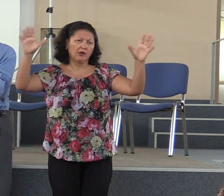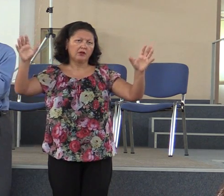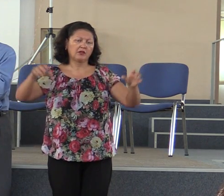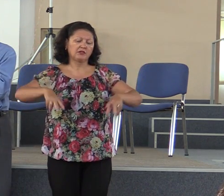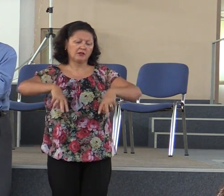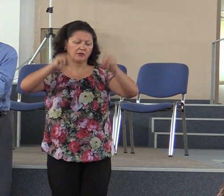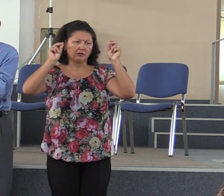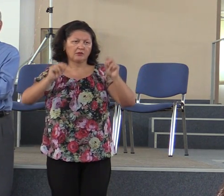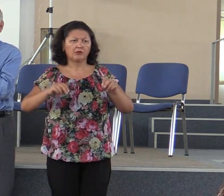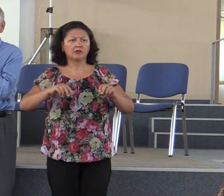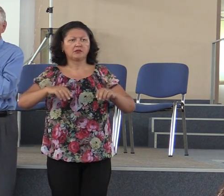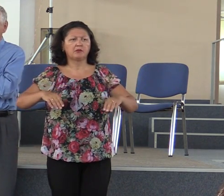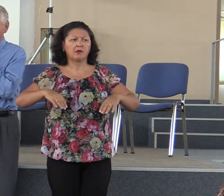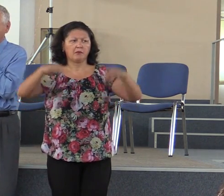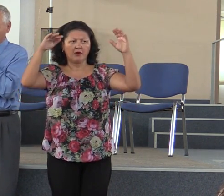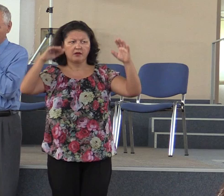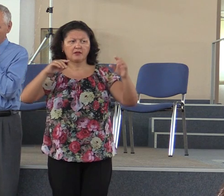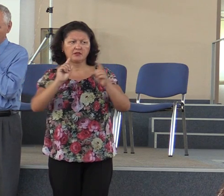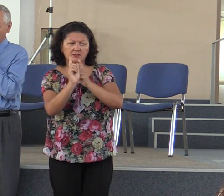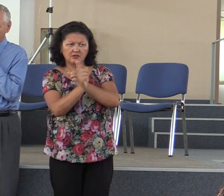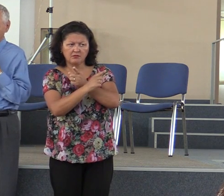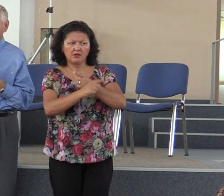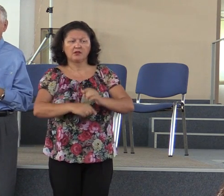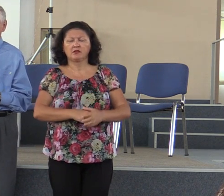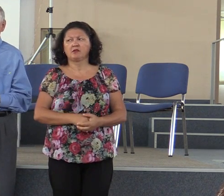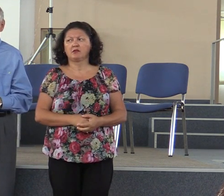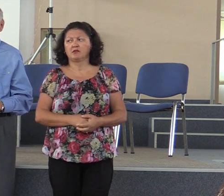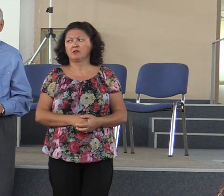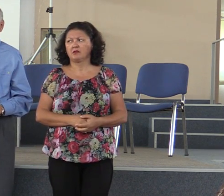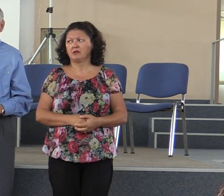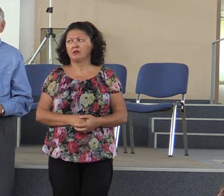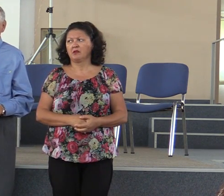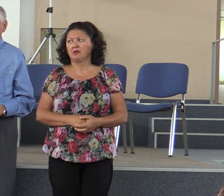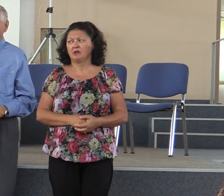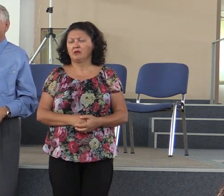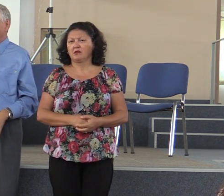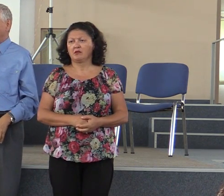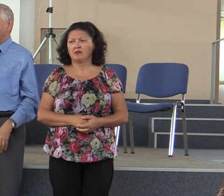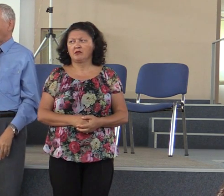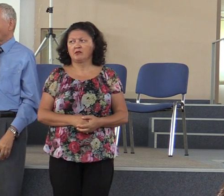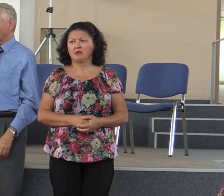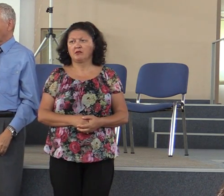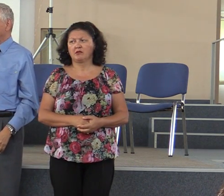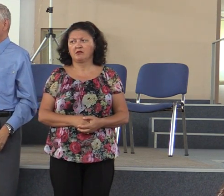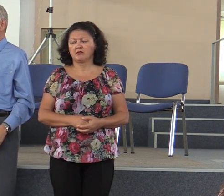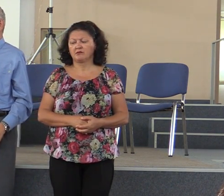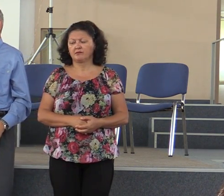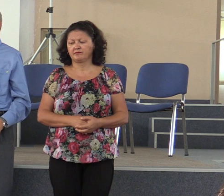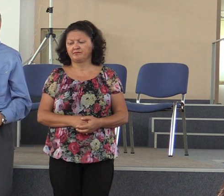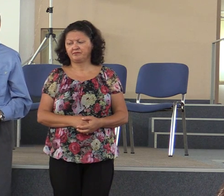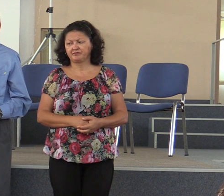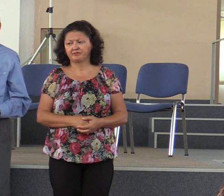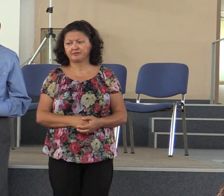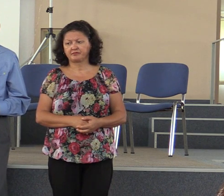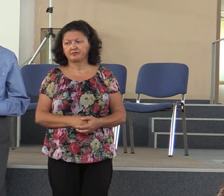transformarea. The disciples had been with Jesus for several days. Discipulii au fost cu Domnul pentru